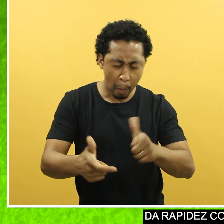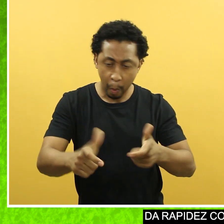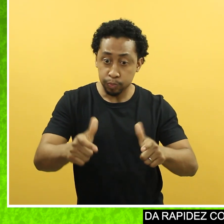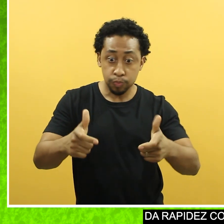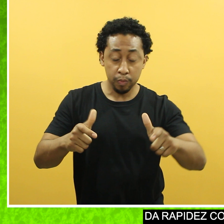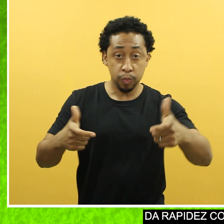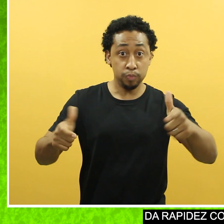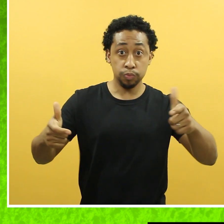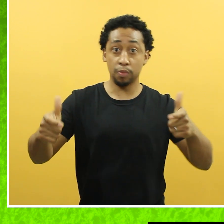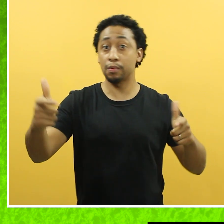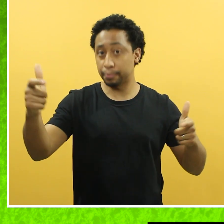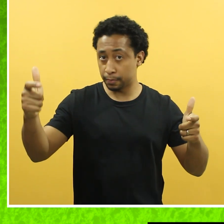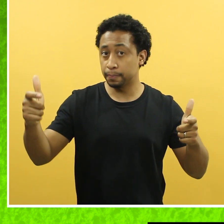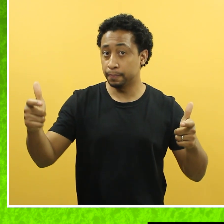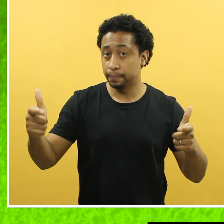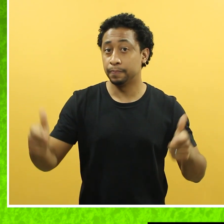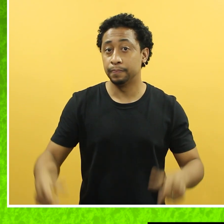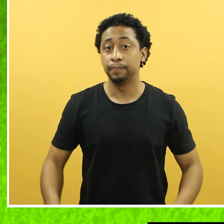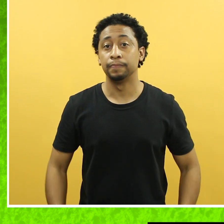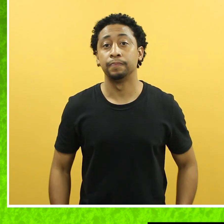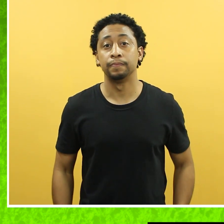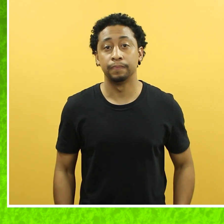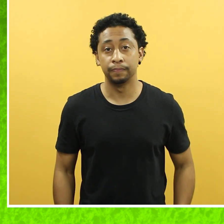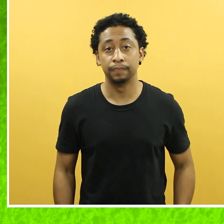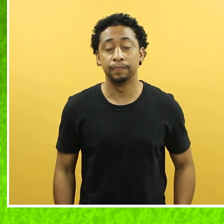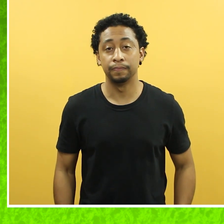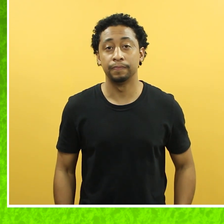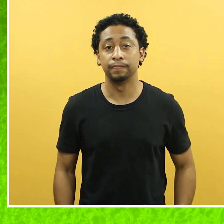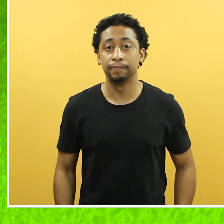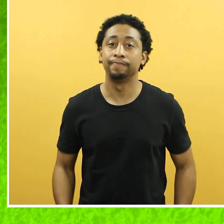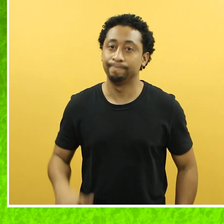seres organizados tendem a multiplicar-se.